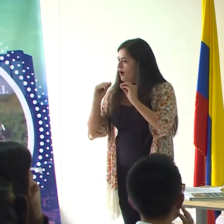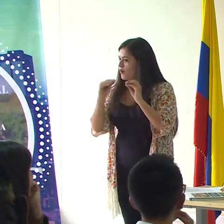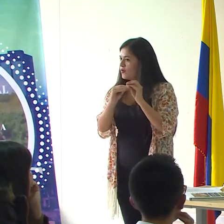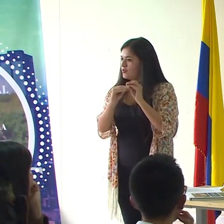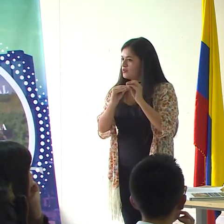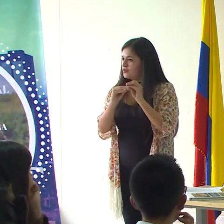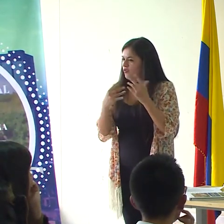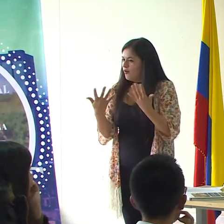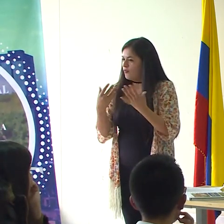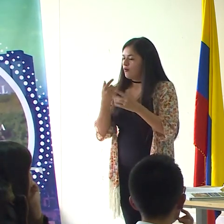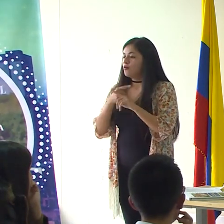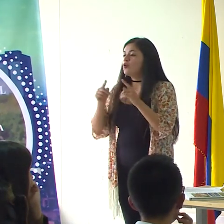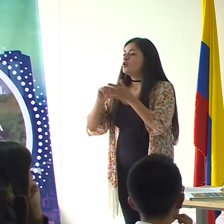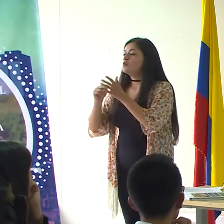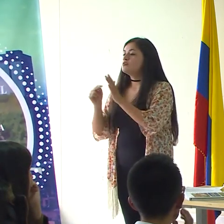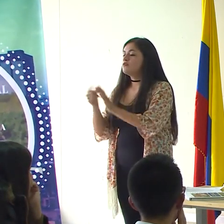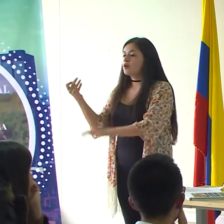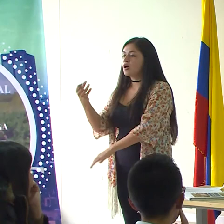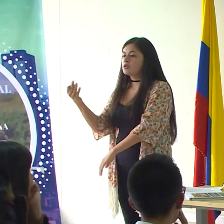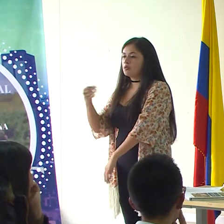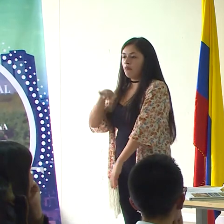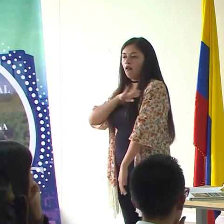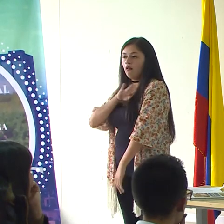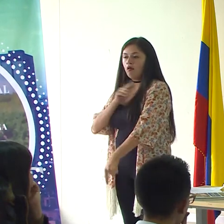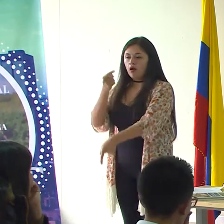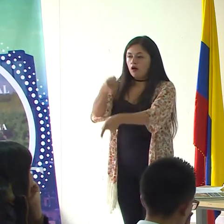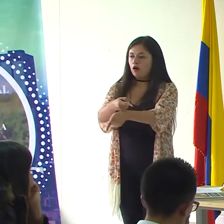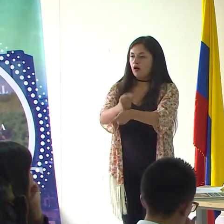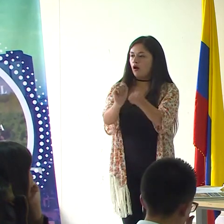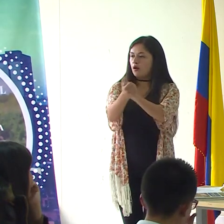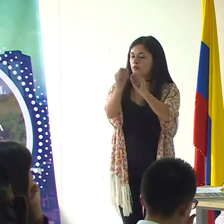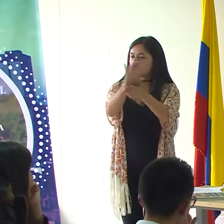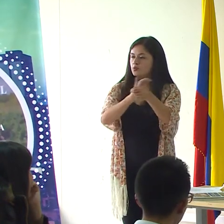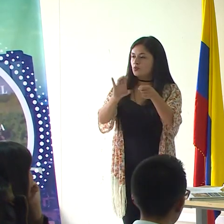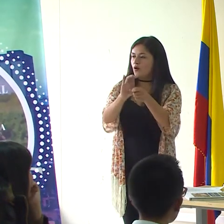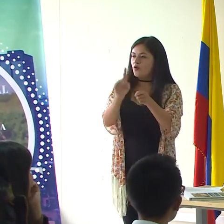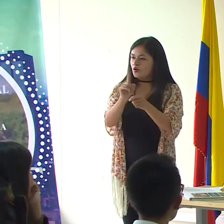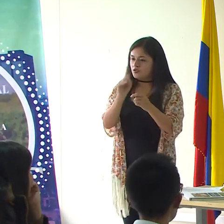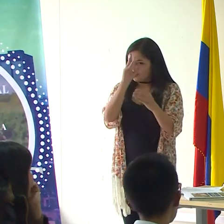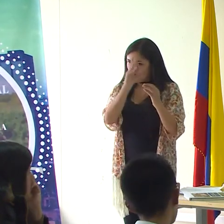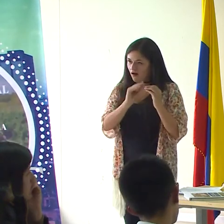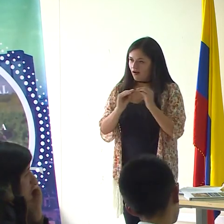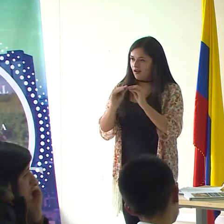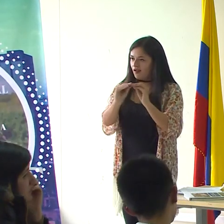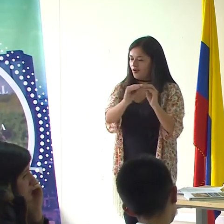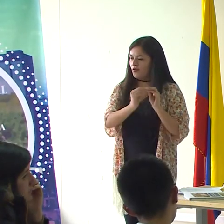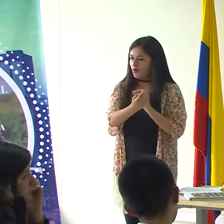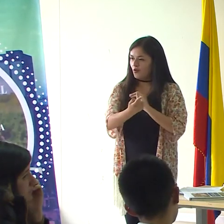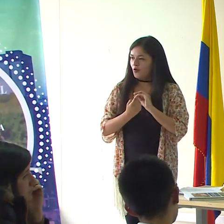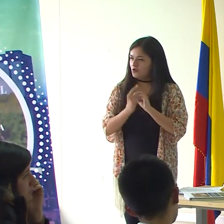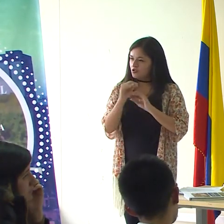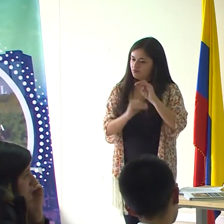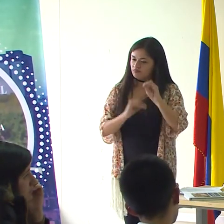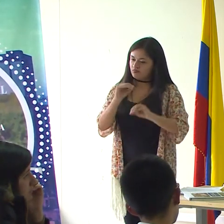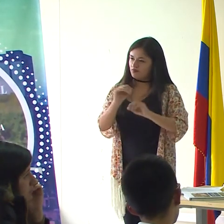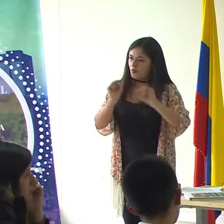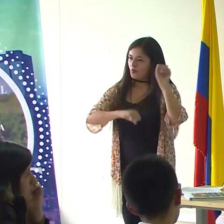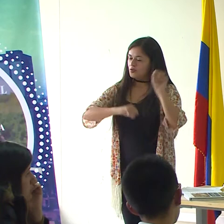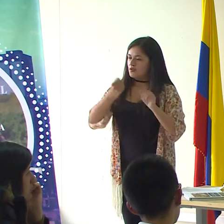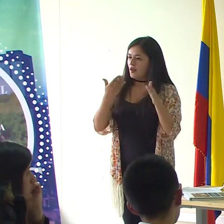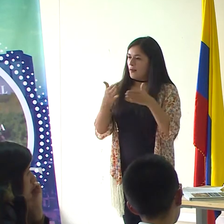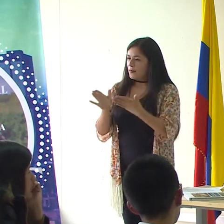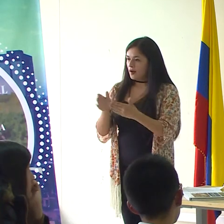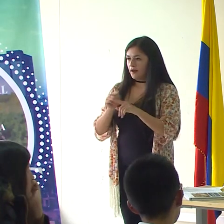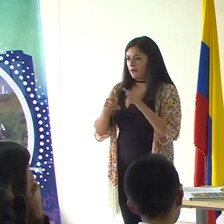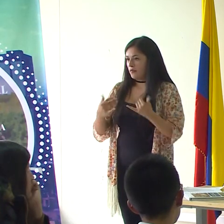definen una serie de acciones a realizar en la ciudad y la ciudad ofrece ciertas condiciones para que eso se pueda desarrollar pero no